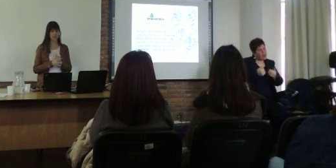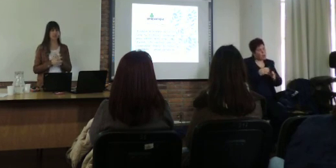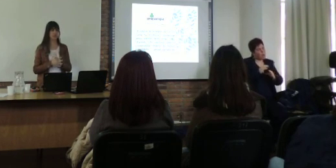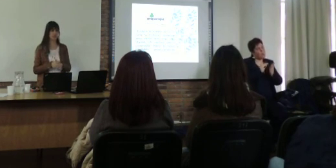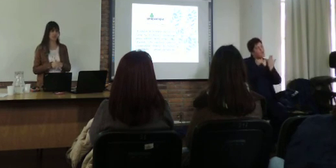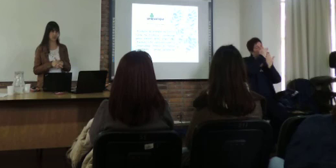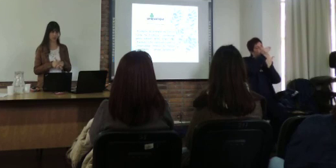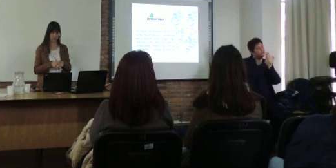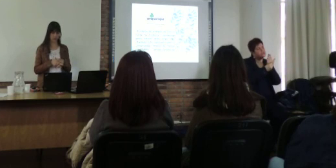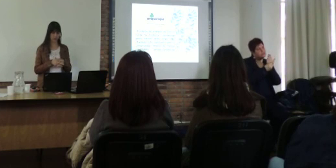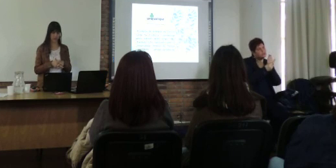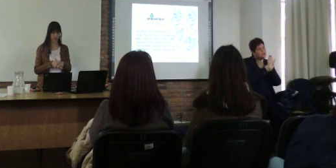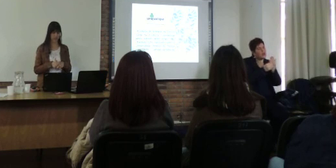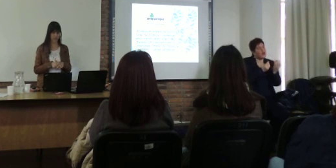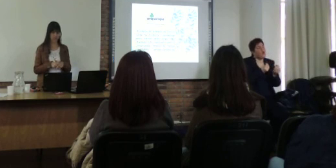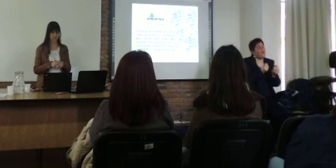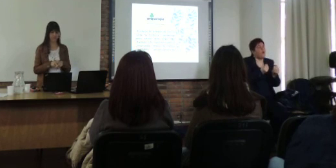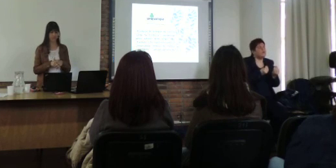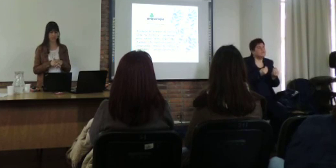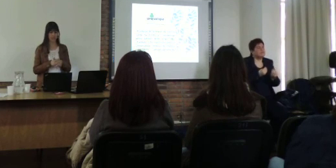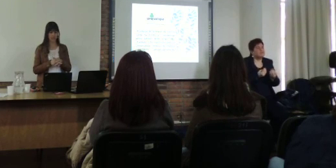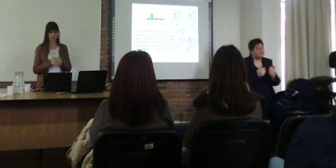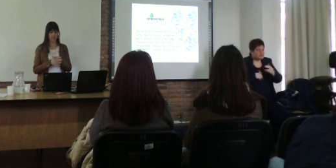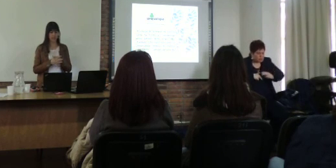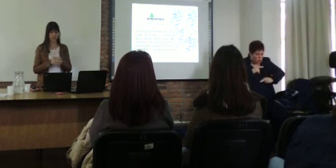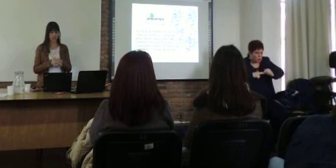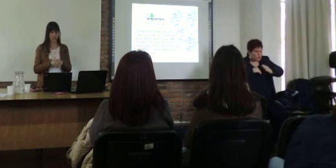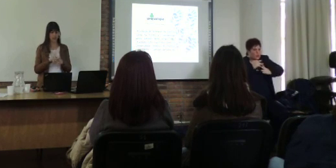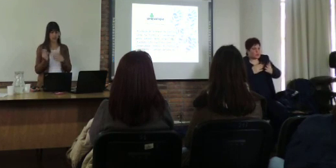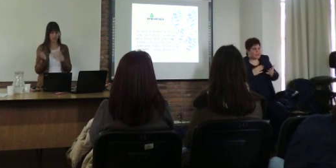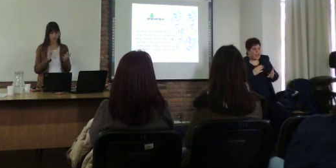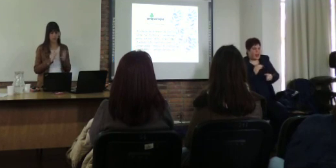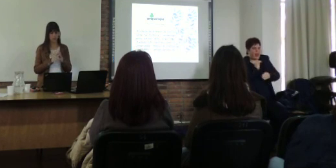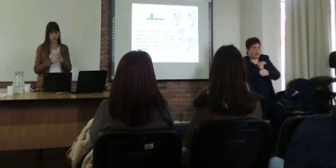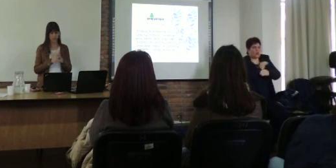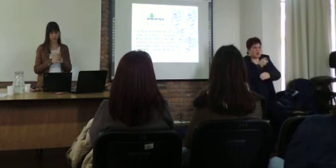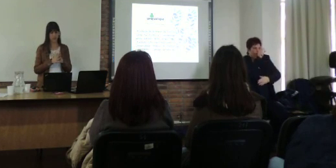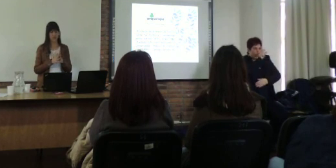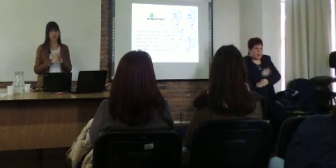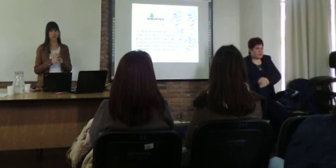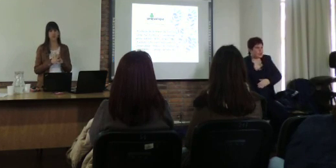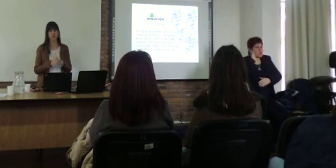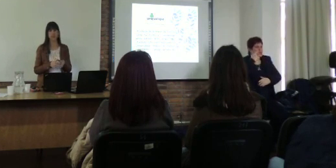de Artefatos da Cultura Surda na Fronteira, que é coordenado por mim pelo professor, como eu já falei.